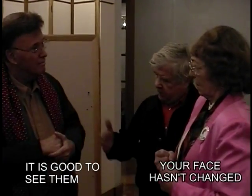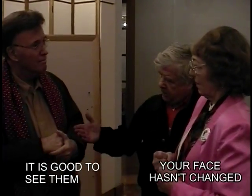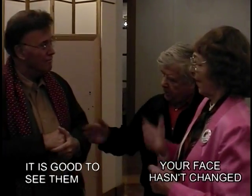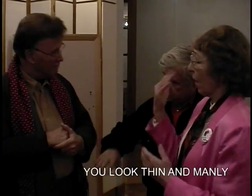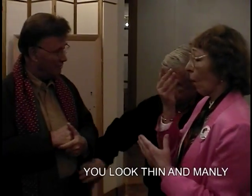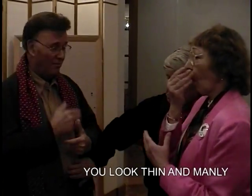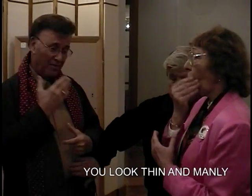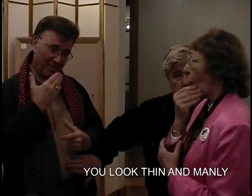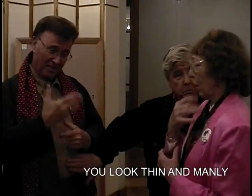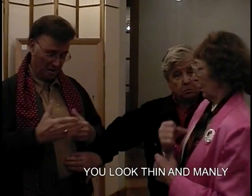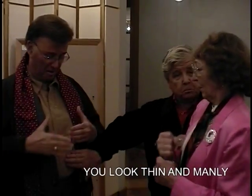круг.